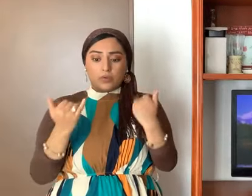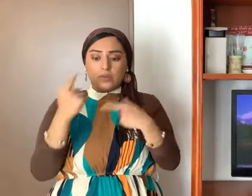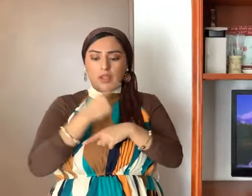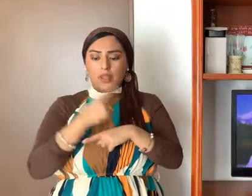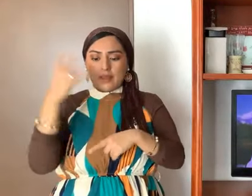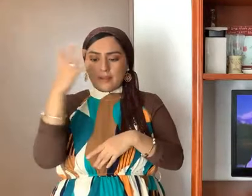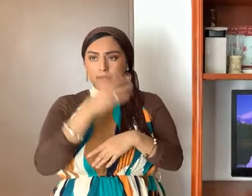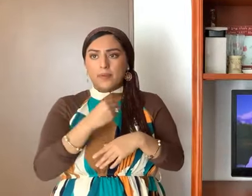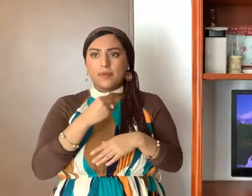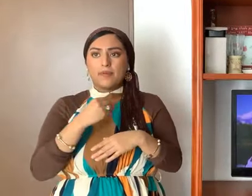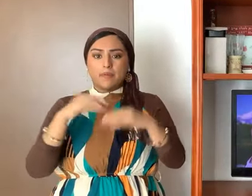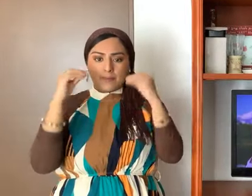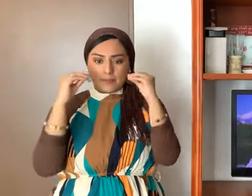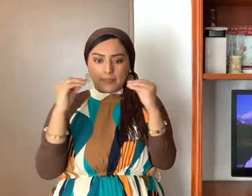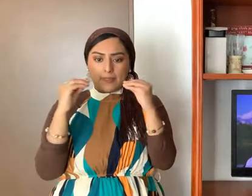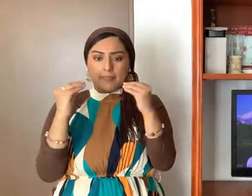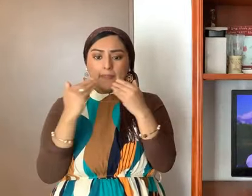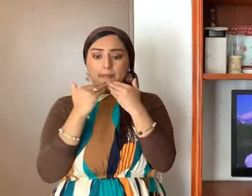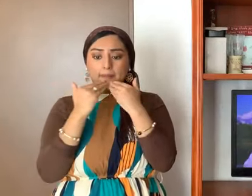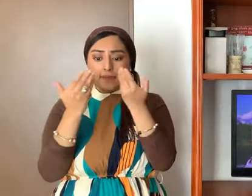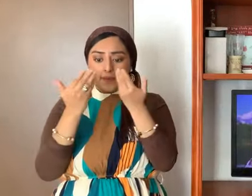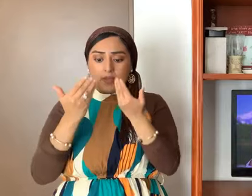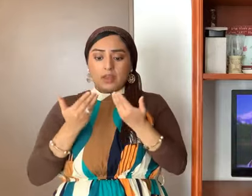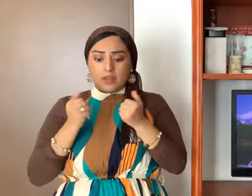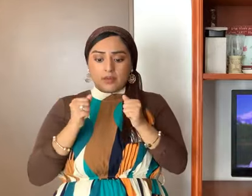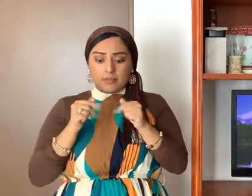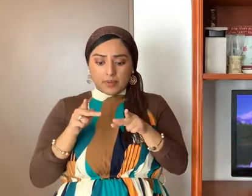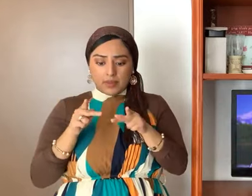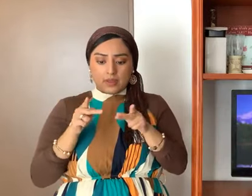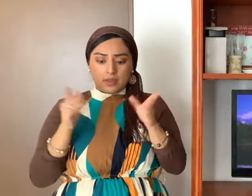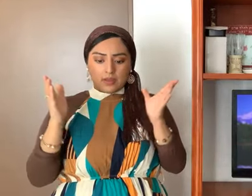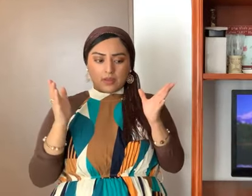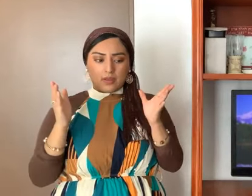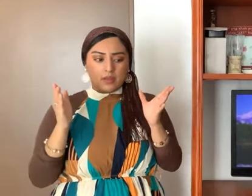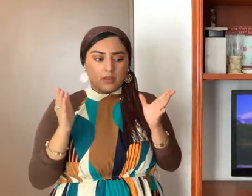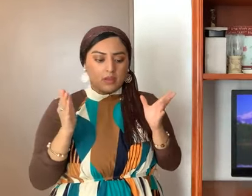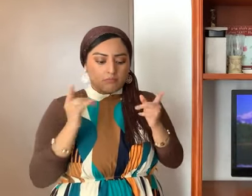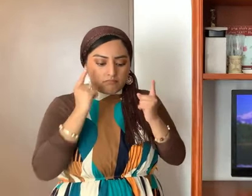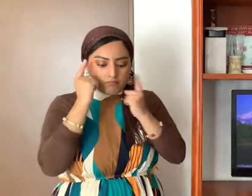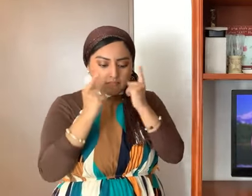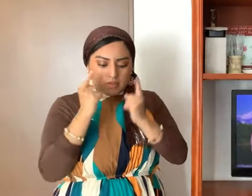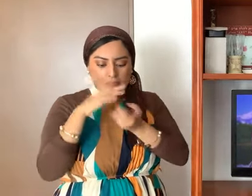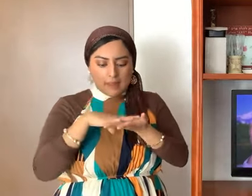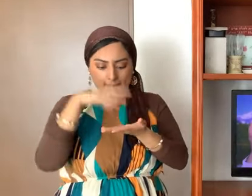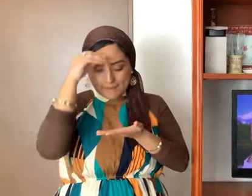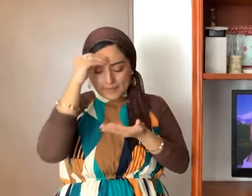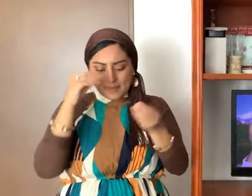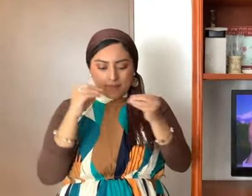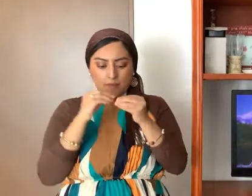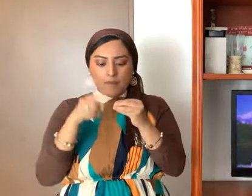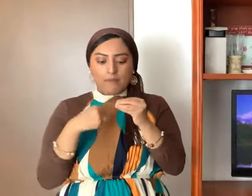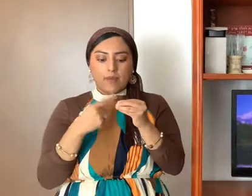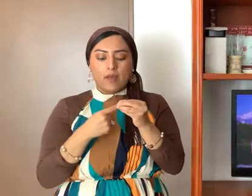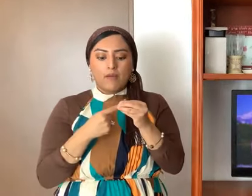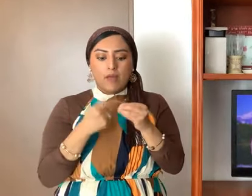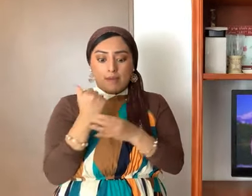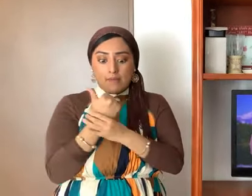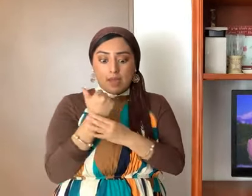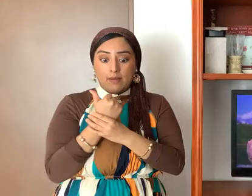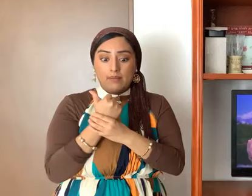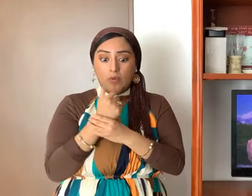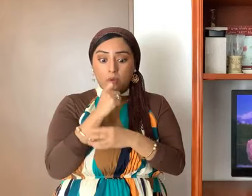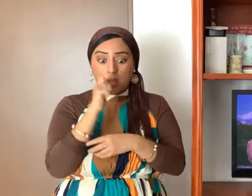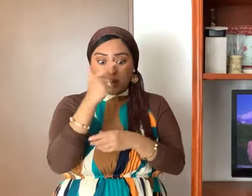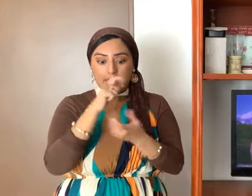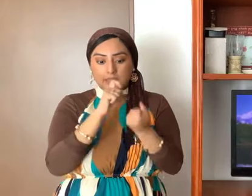administración. Gracias por permitirnos, porque es de tu palabra, Abba. Gracias por permitirnos reflexionar y aprender más de nuestro padre Abraham, quien